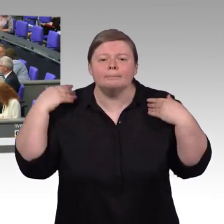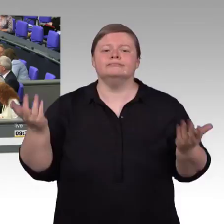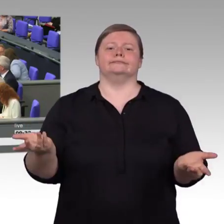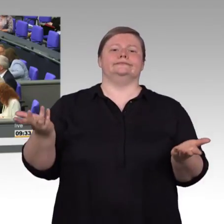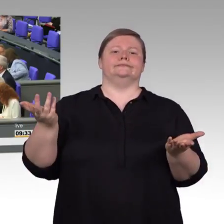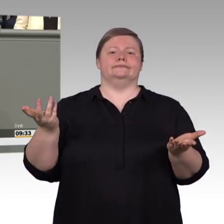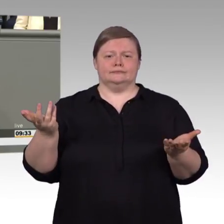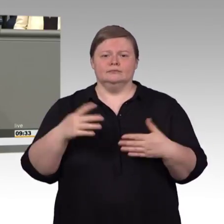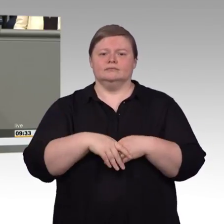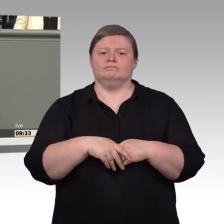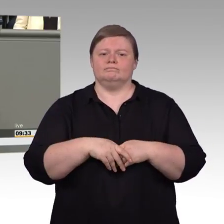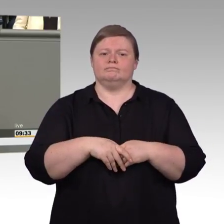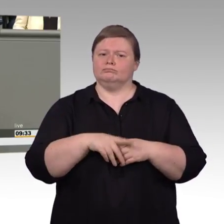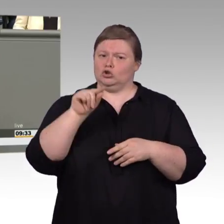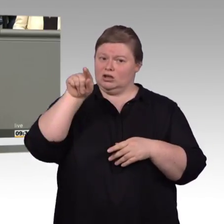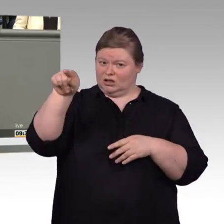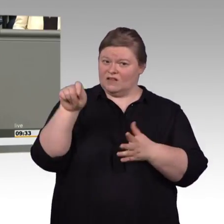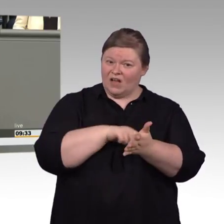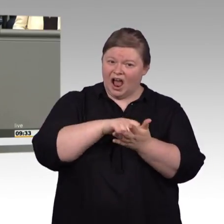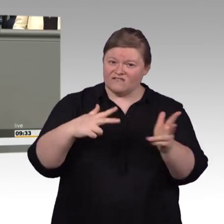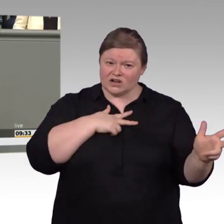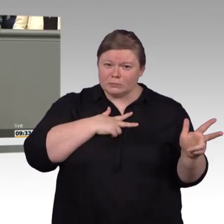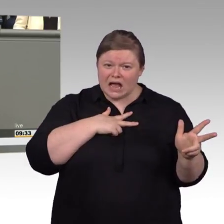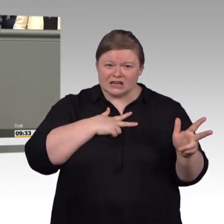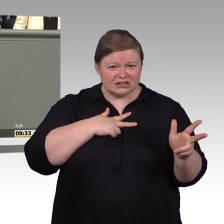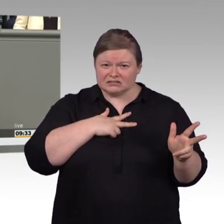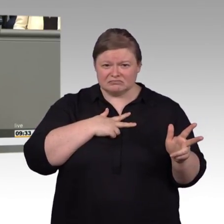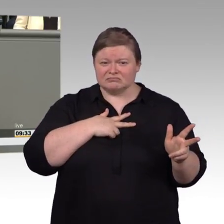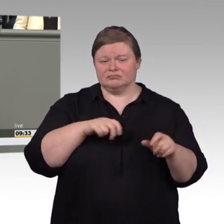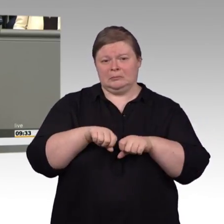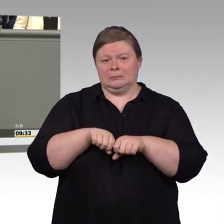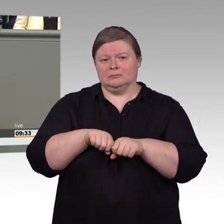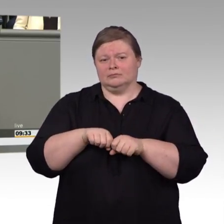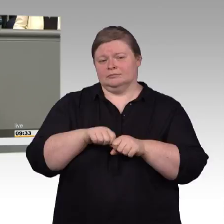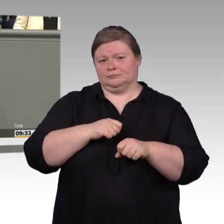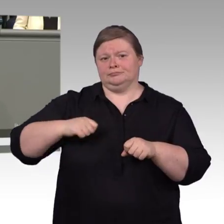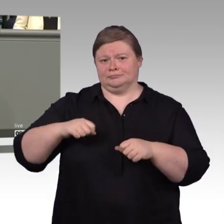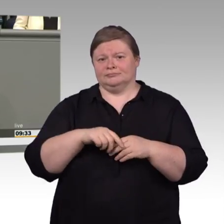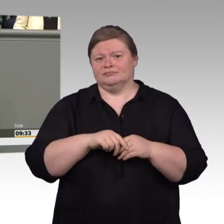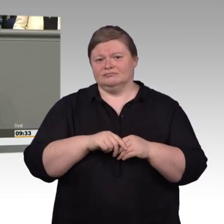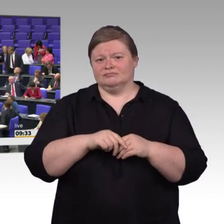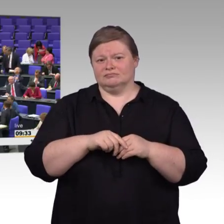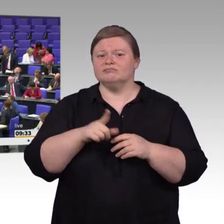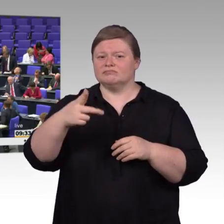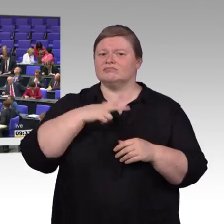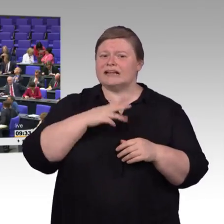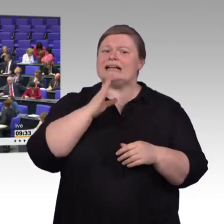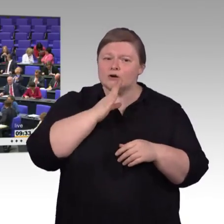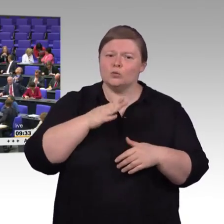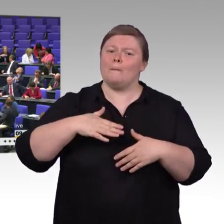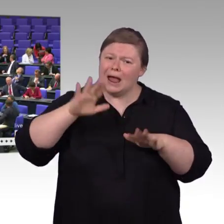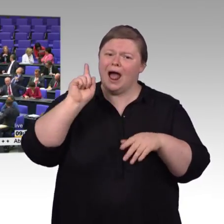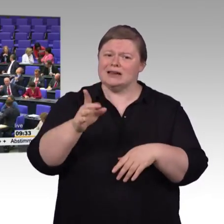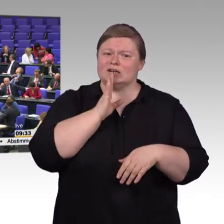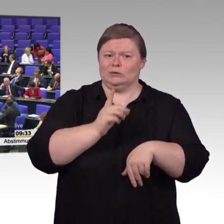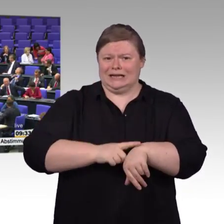wirklich mehr als genug Zeit, uns hier einen vernünftigen Entwurf vorzulegen. Dass es jetzt so schnell gehen muss, das liegt an